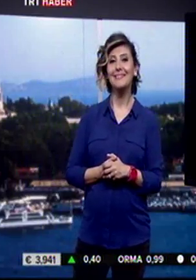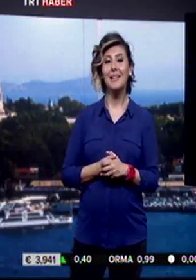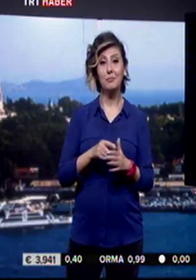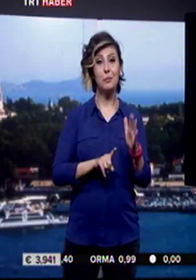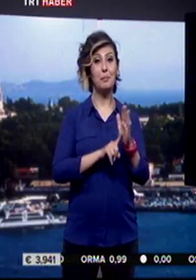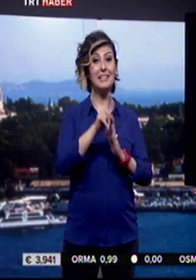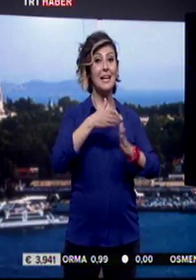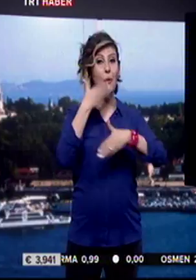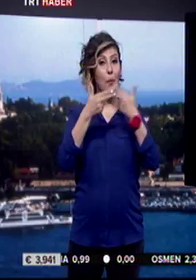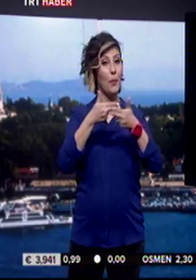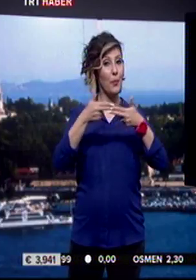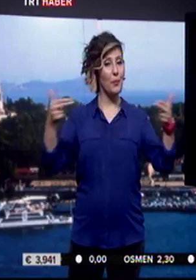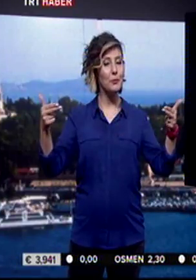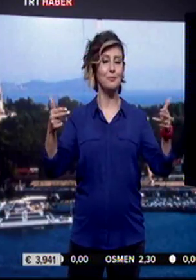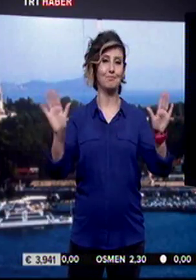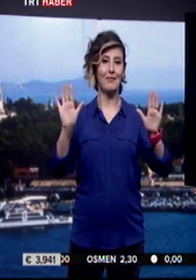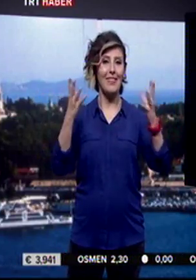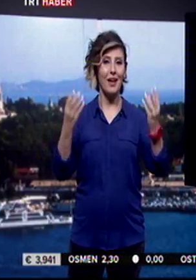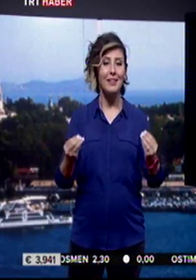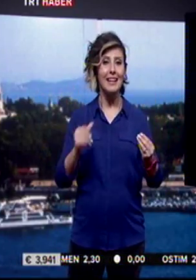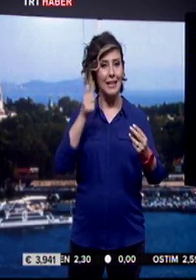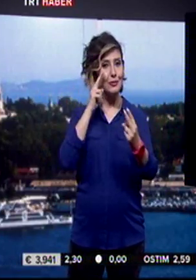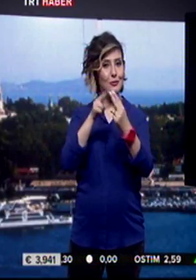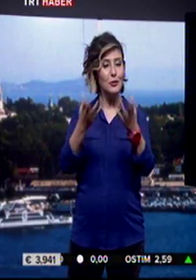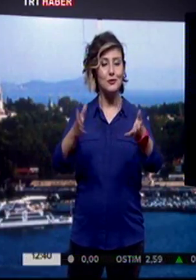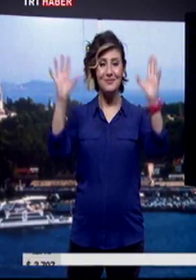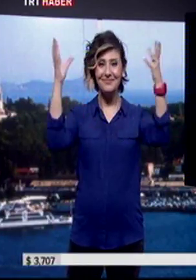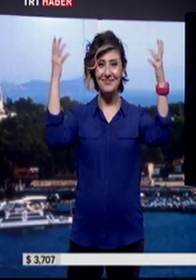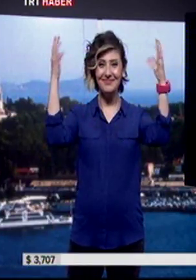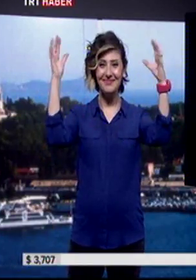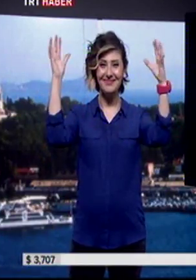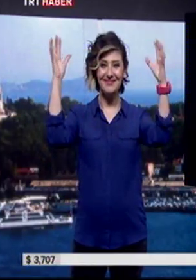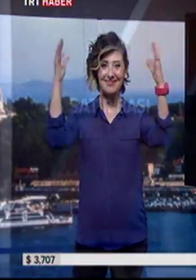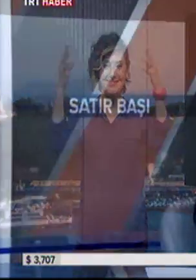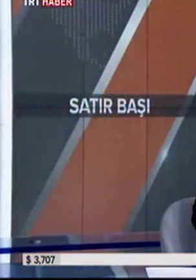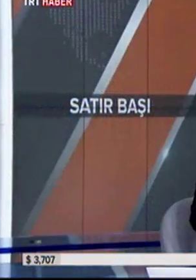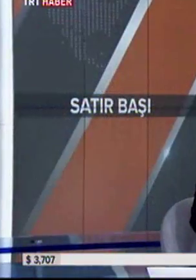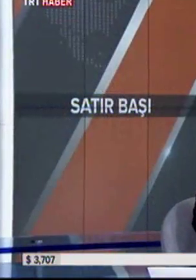Bu başarı öyküsüyle veda ediyoruz size. Yarın görüşmek üzere, hoşça kalın. Ve eşitme